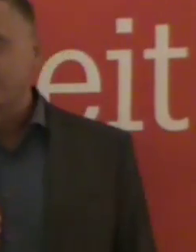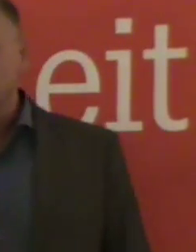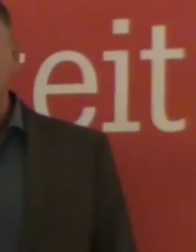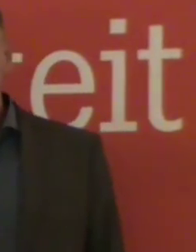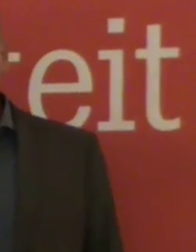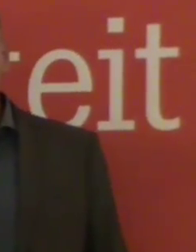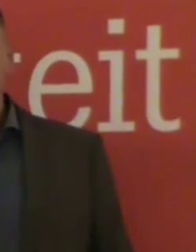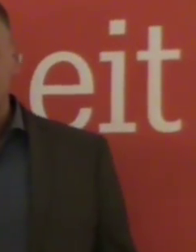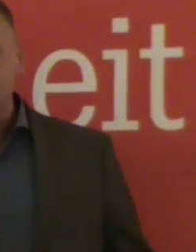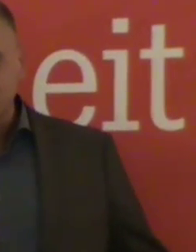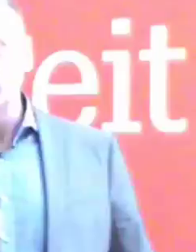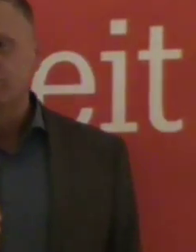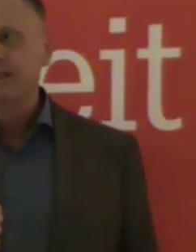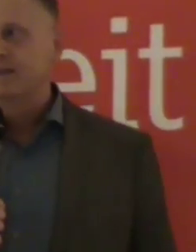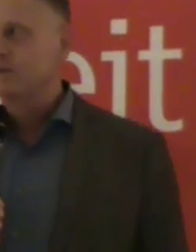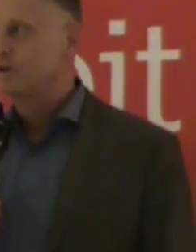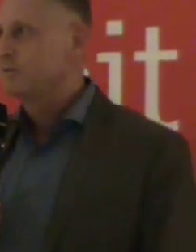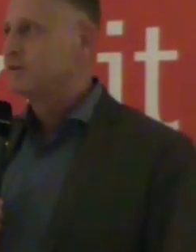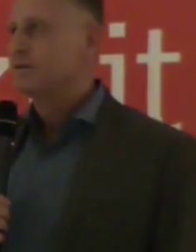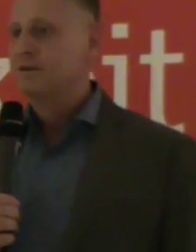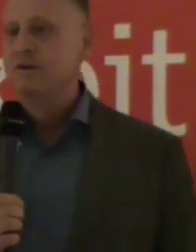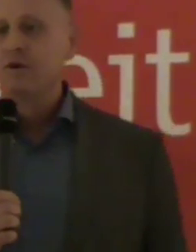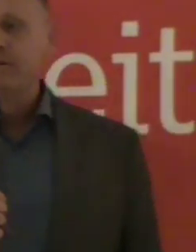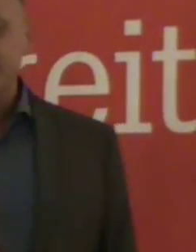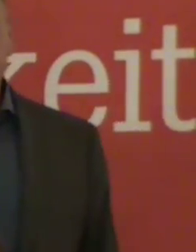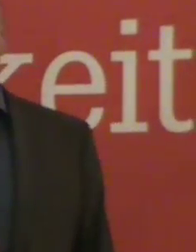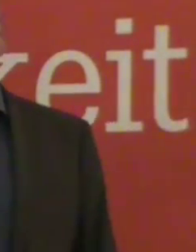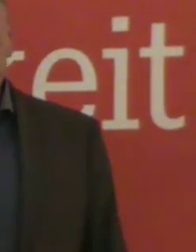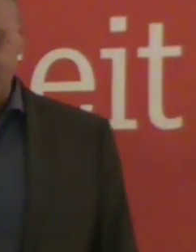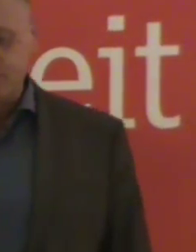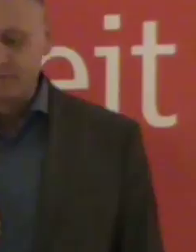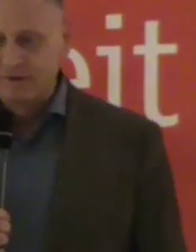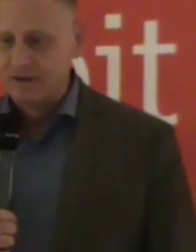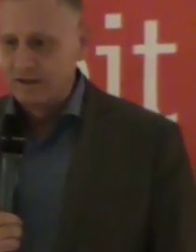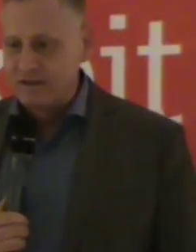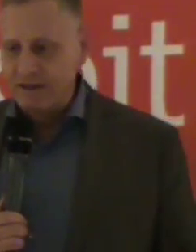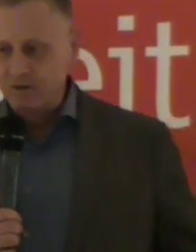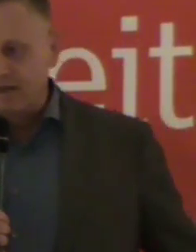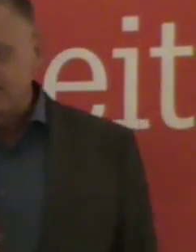zu Entscheidungen kommen, ob es zu neuen Mehrheiten kommt. Wir werden sehen,